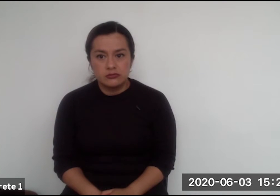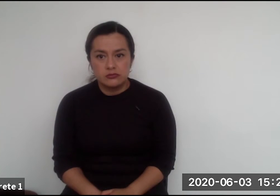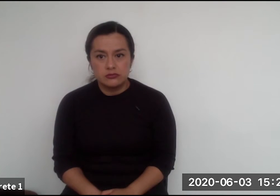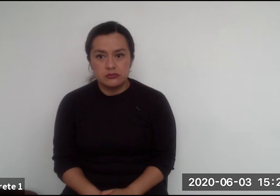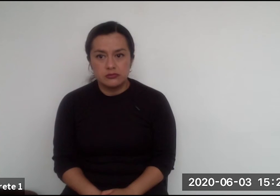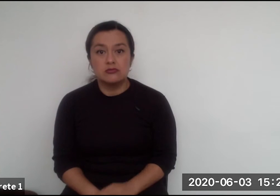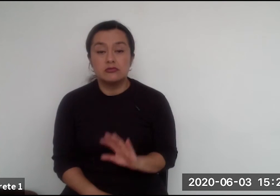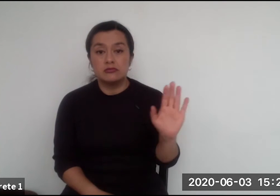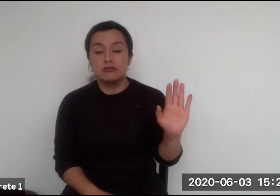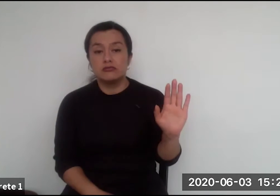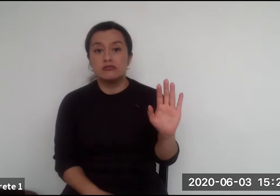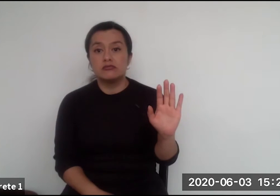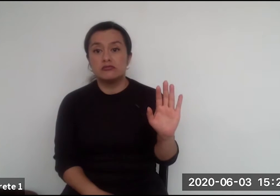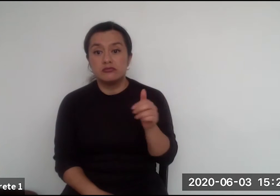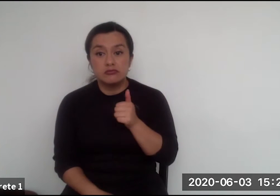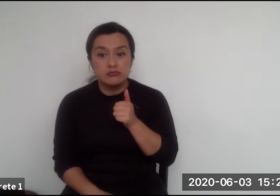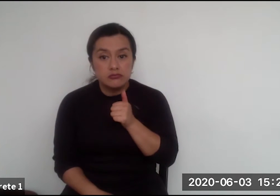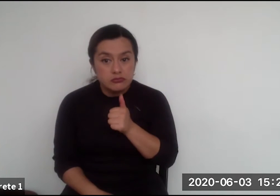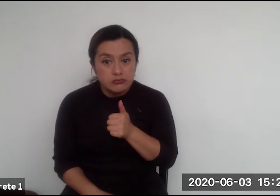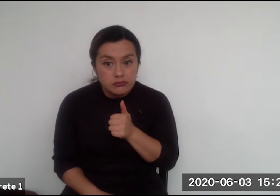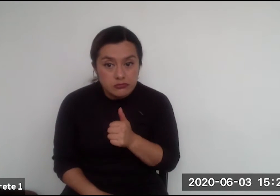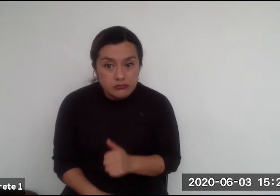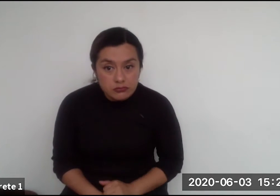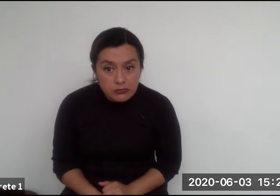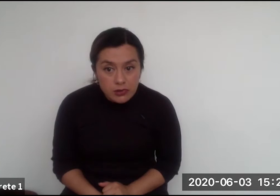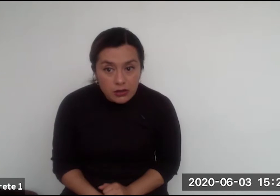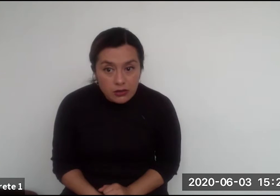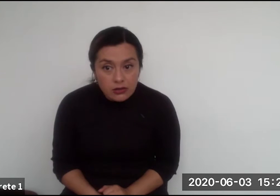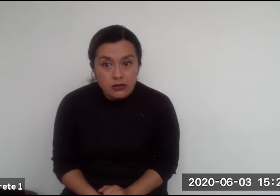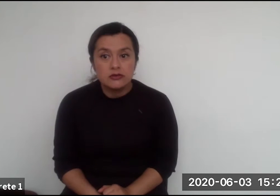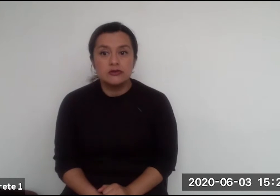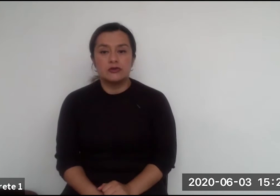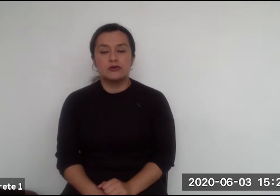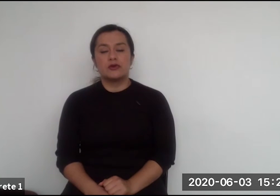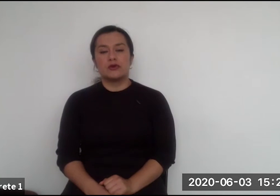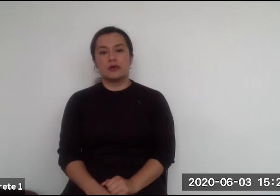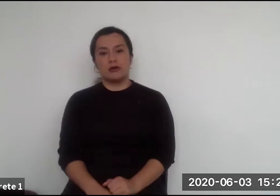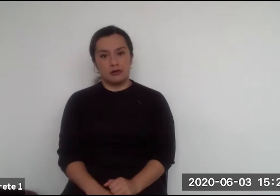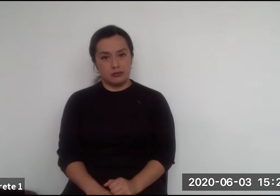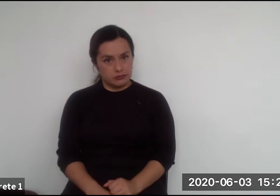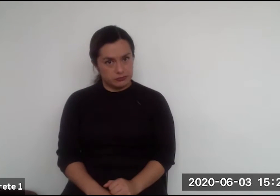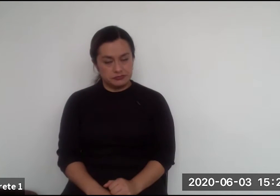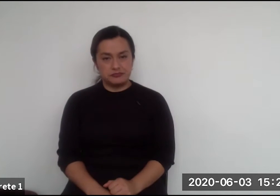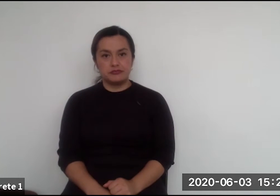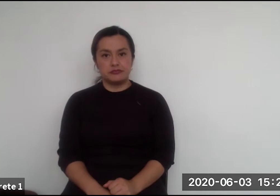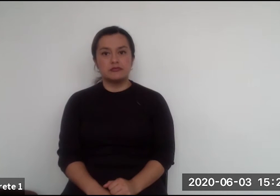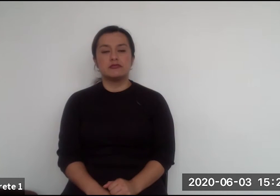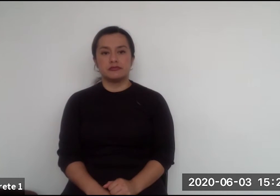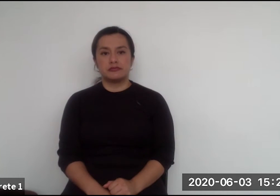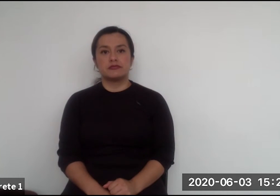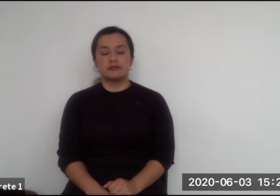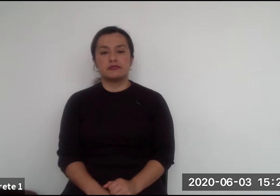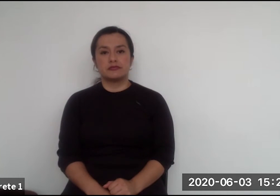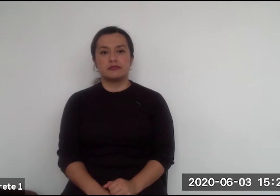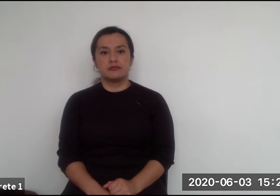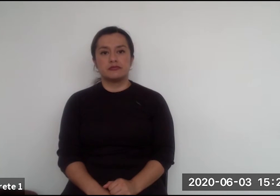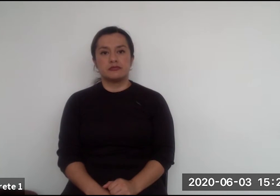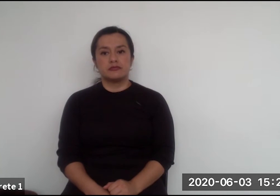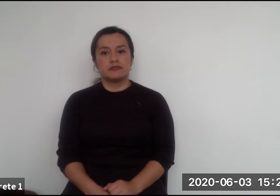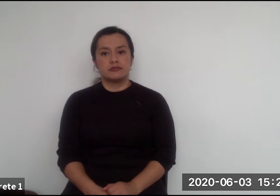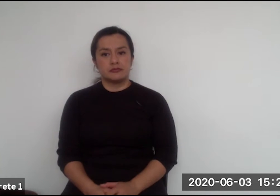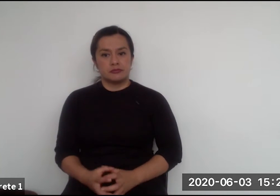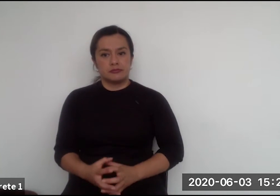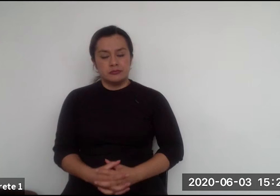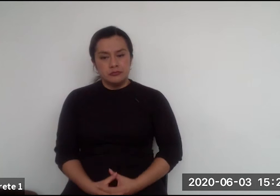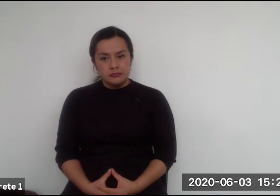¿Aló? ¿Mejor así? Creo que ahora sí. Gracias. ¿Mejoró? Tá certo, então. Então, vou tentar falar com o microfone